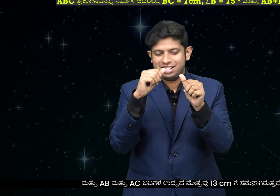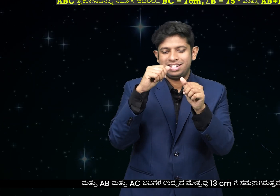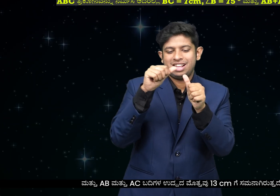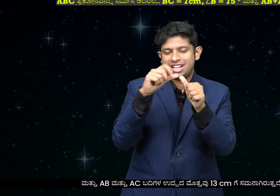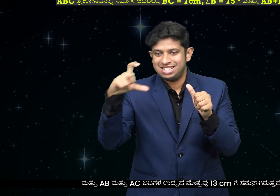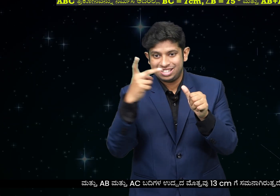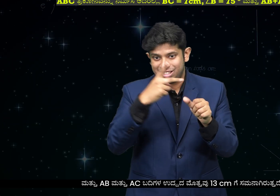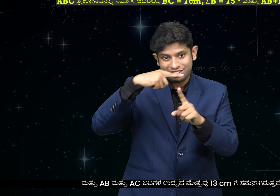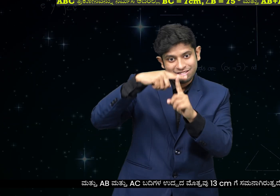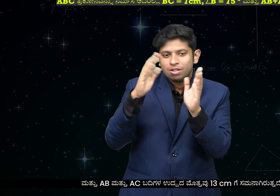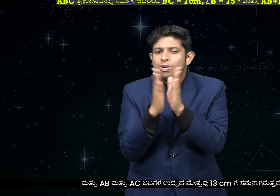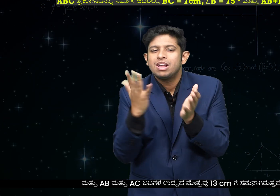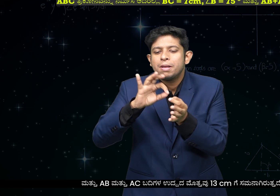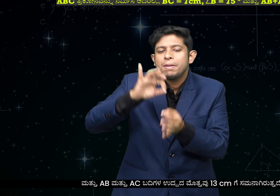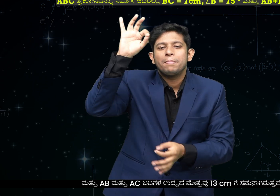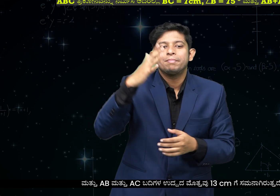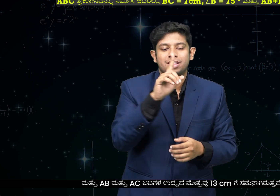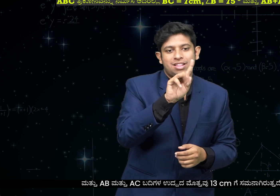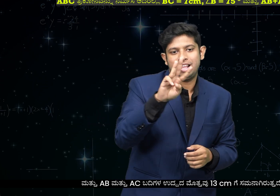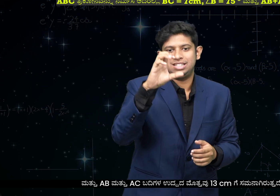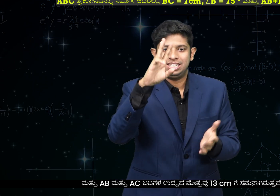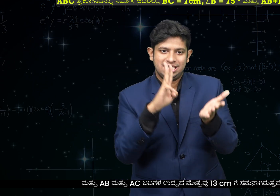13 ಸೆಂಟಿಮೀಟರ್ಗೆ ಸಮಾನವಾಗಿರುತ್ತದೆ.